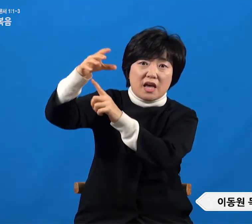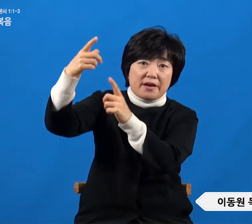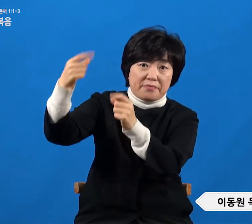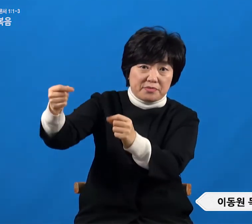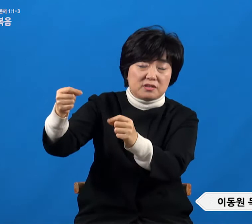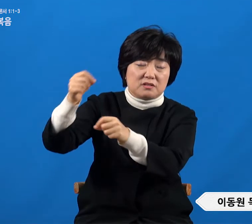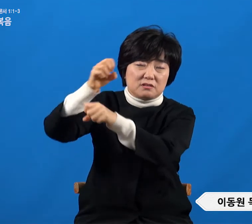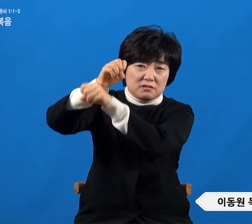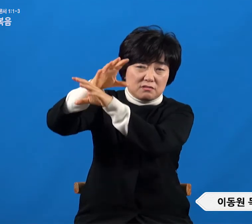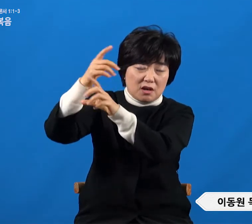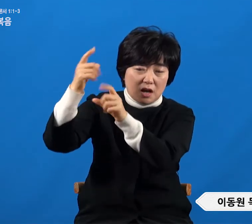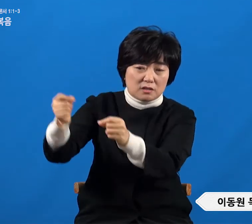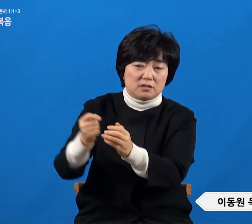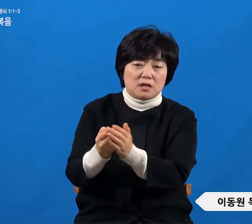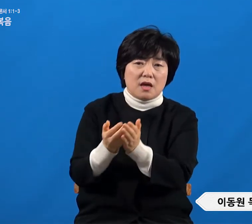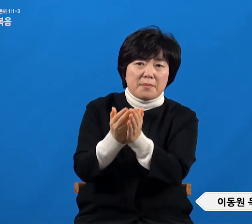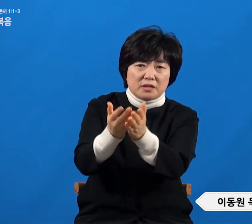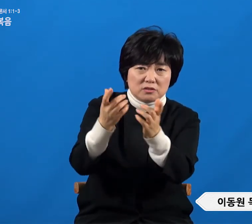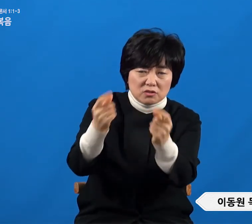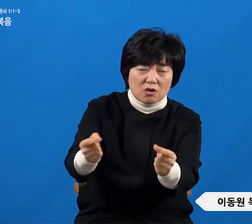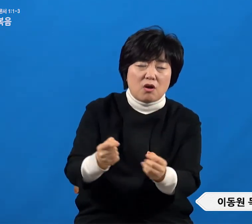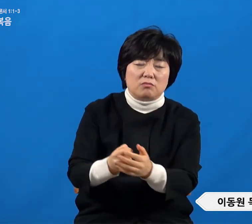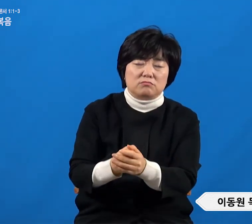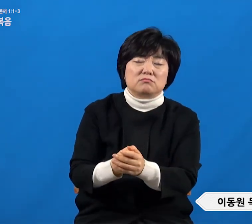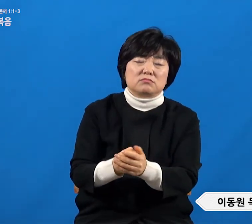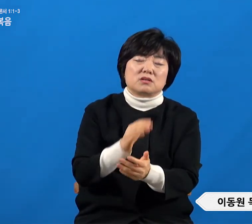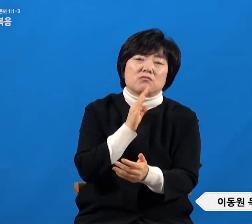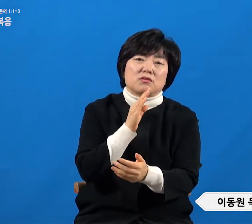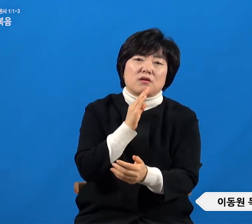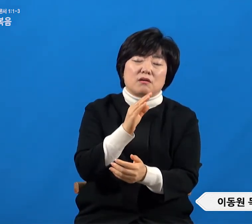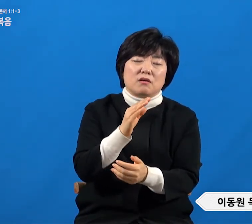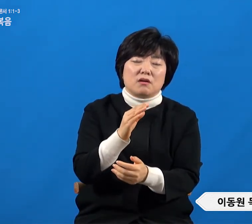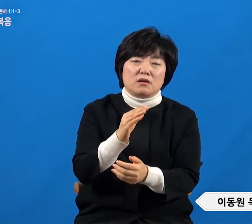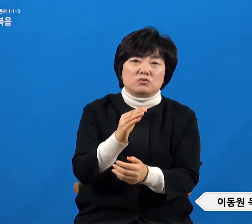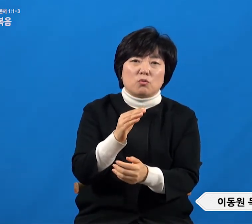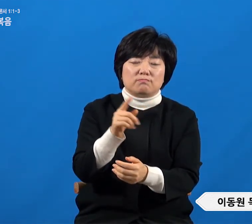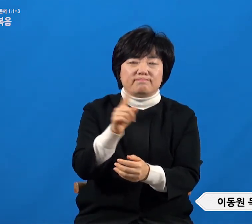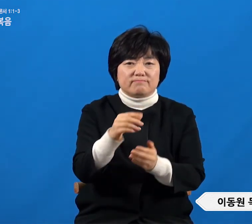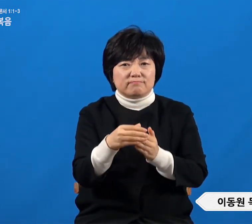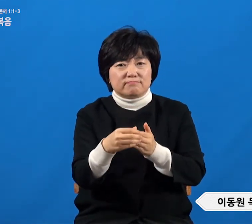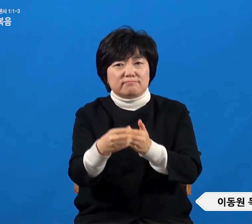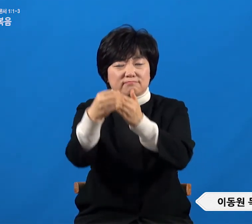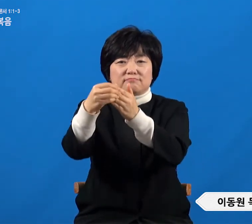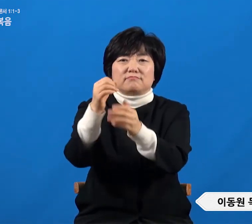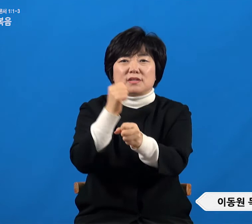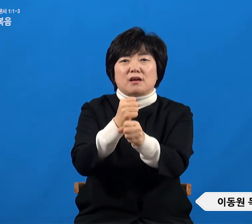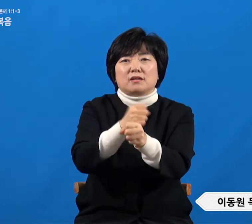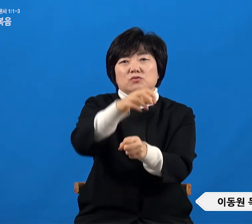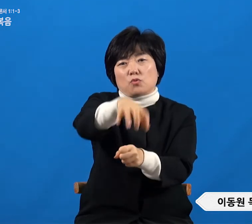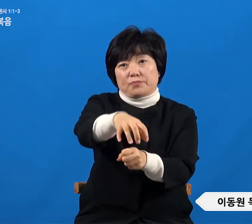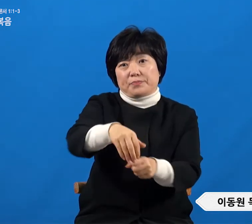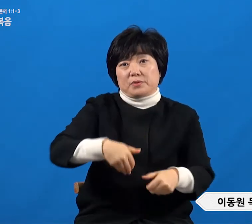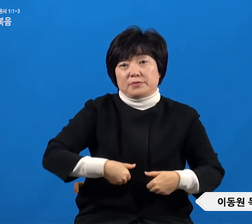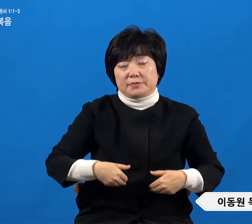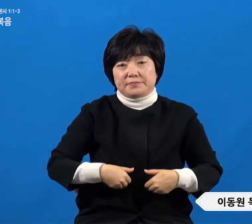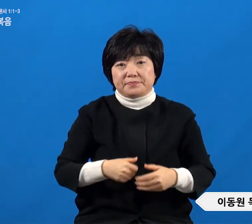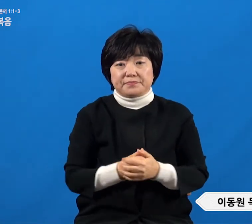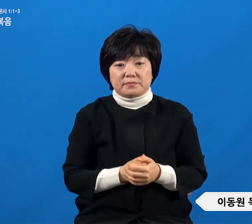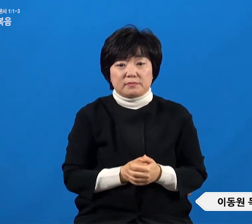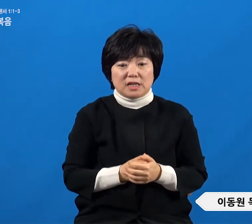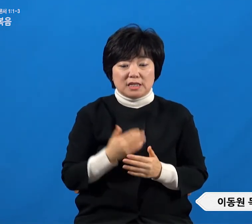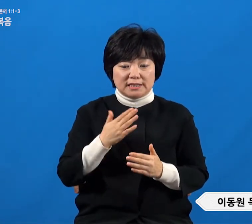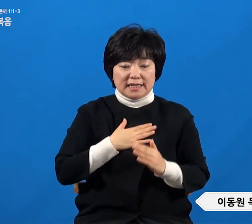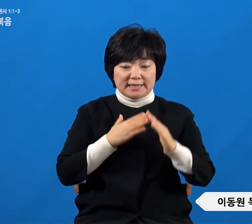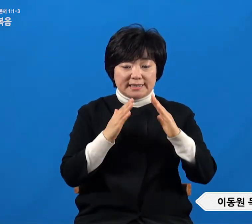이상적인 이 가정을 다시 한번 생각해 보십시오. 예수 그리스도의 복음을 받아들이고 나서 집을 교회로 하나님 앞에 드려